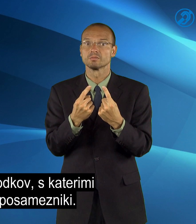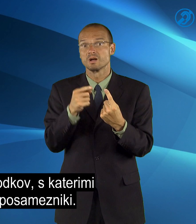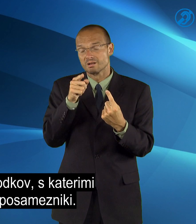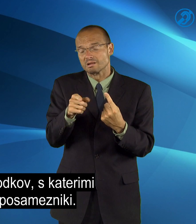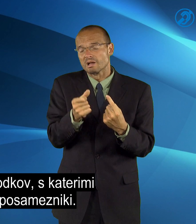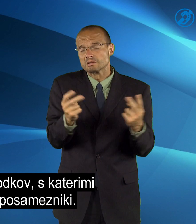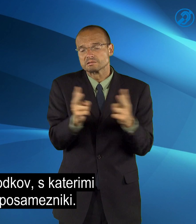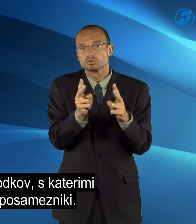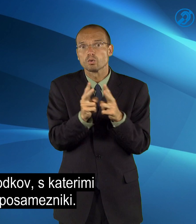posamezniki.